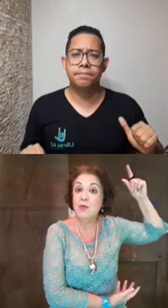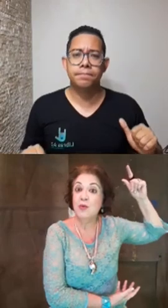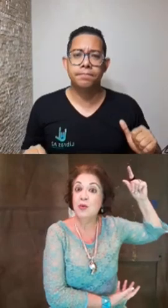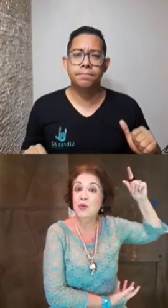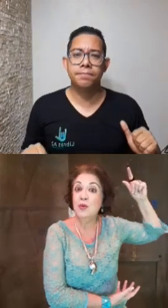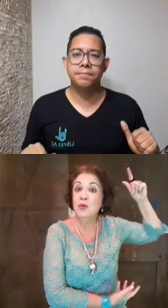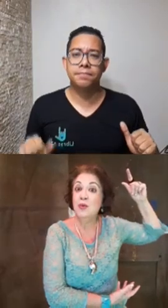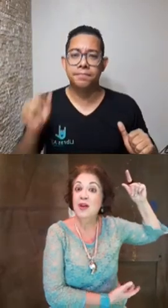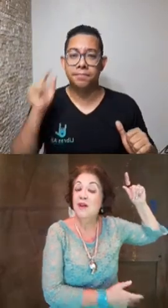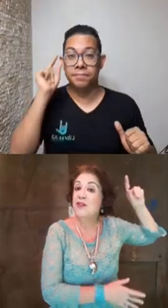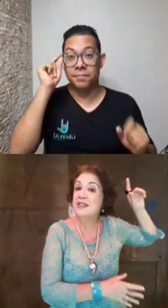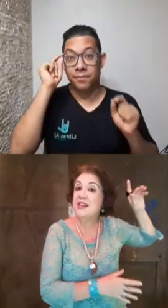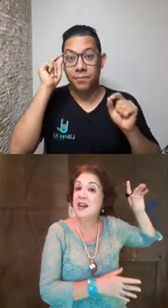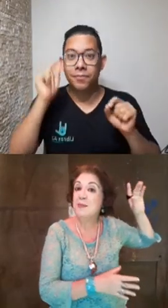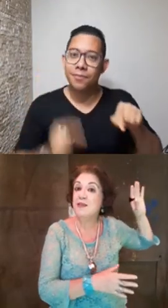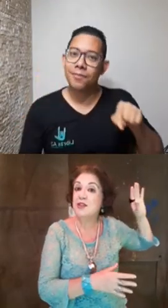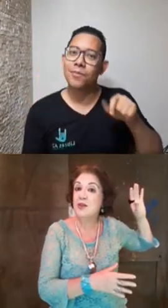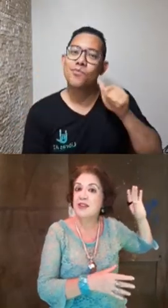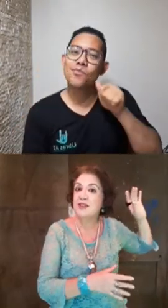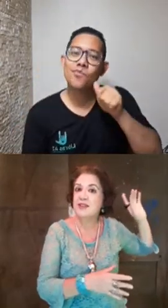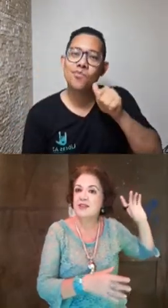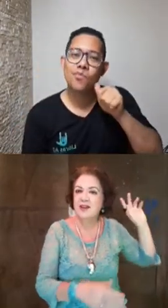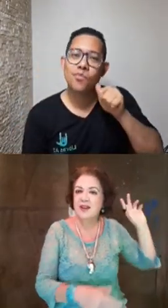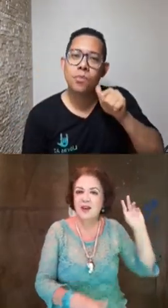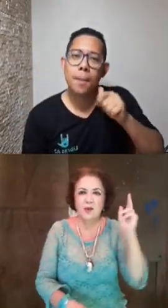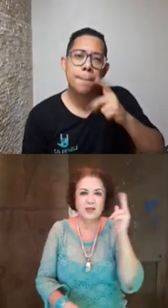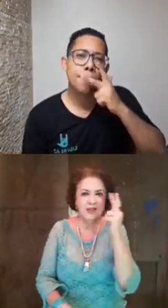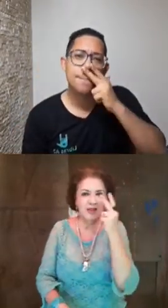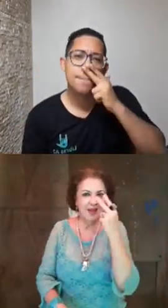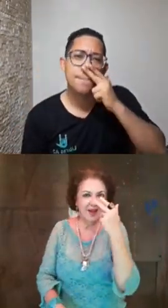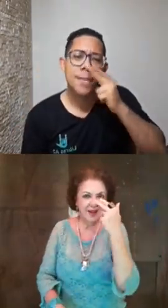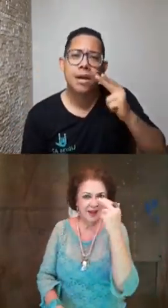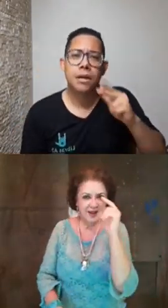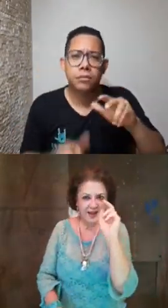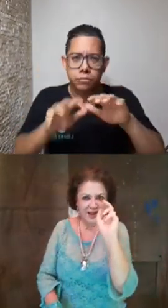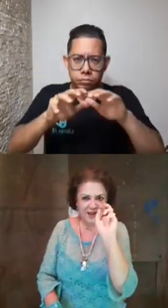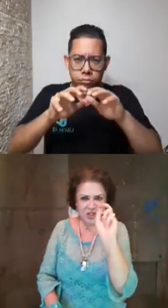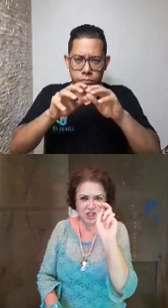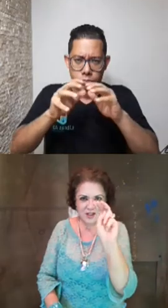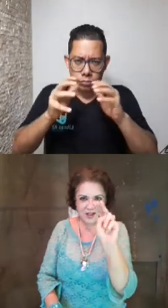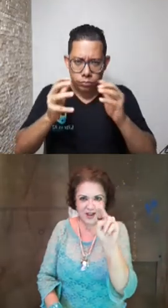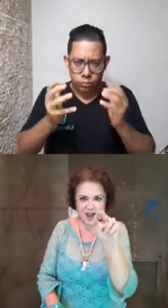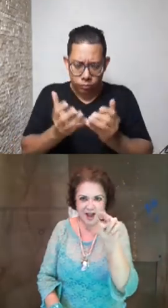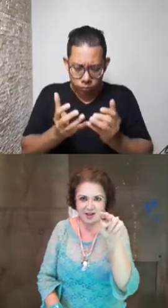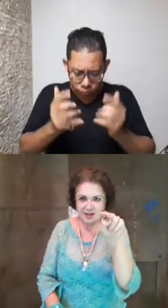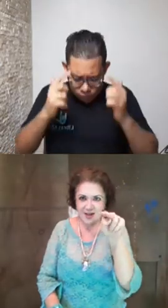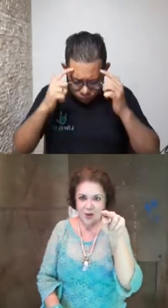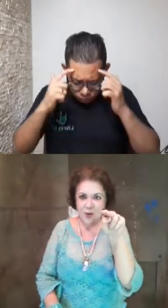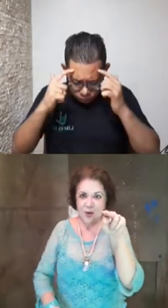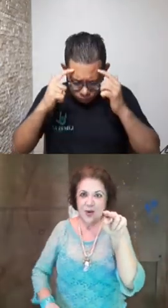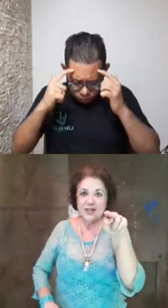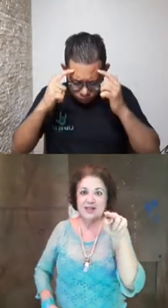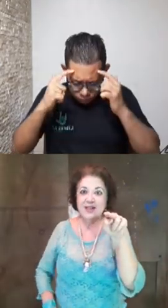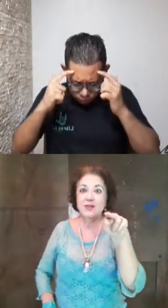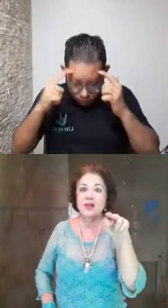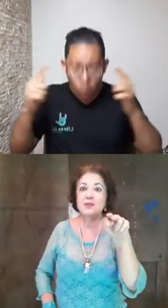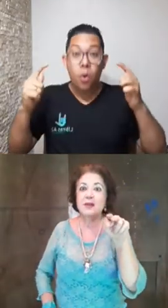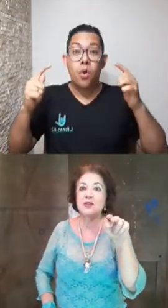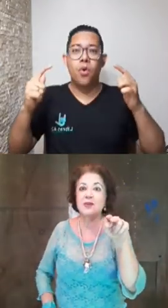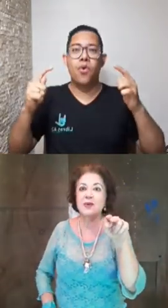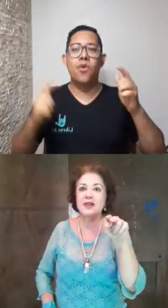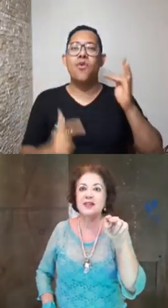adivinhava o futuro, fazia previsões, conseguia enxergar o coração